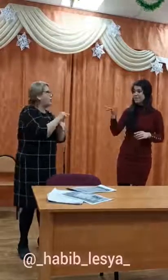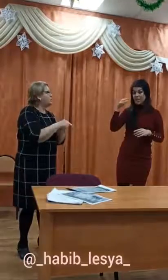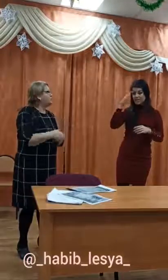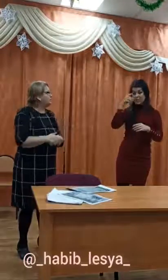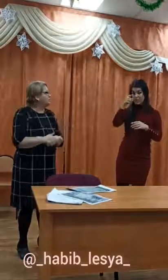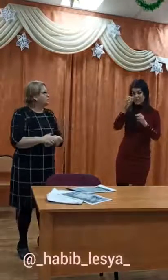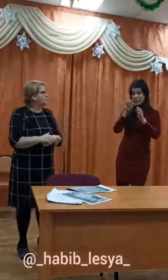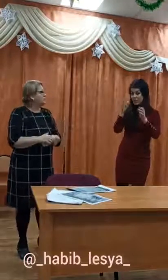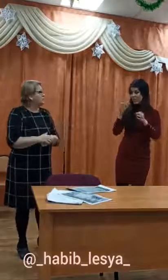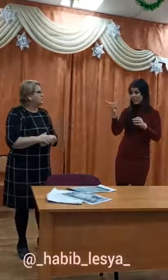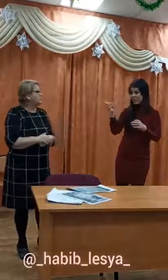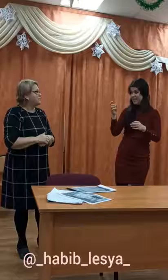Видео сейчас что?